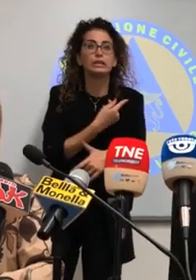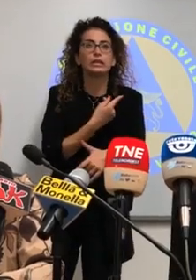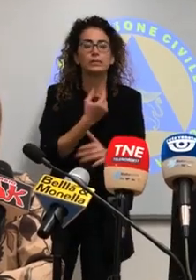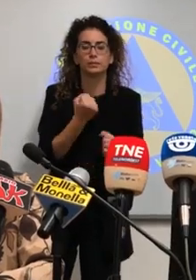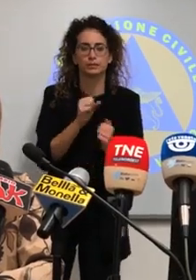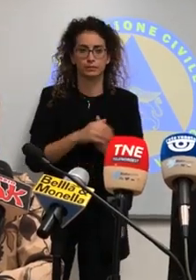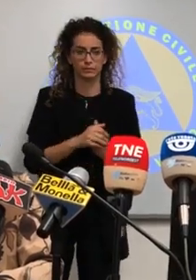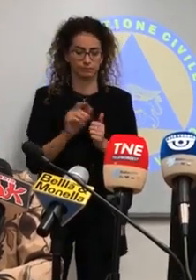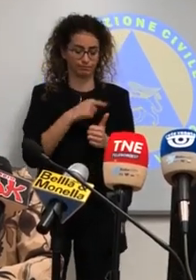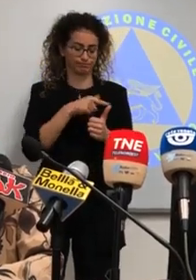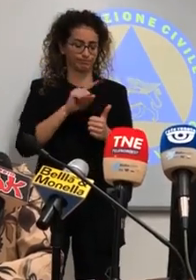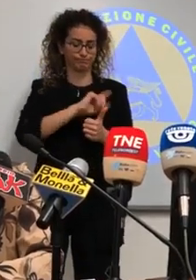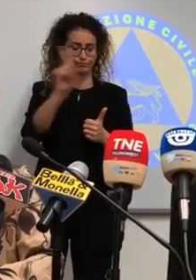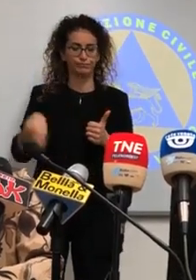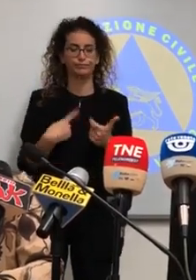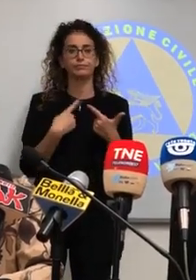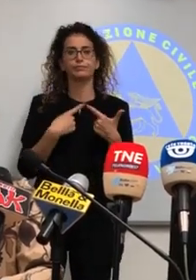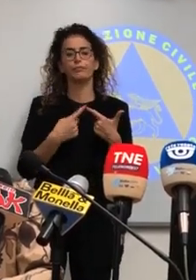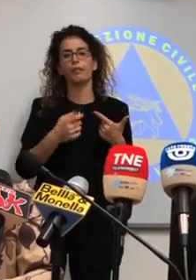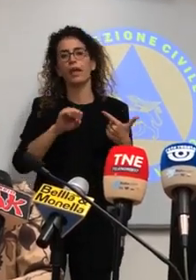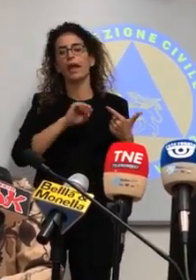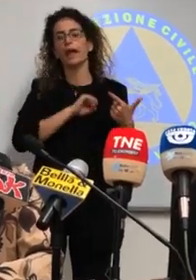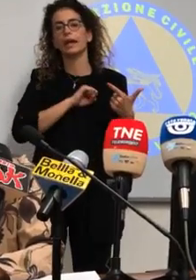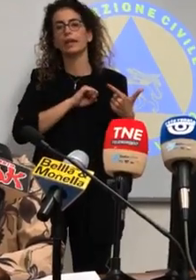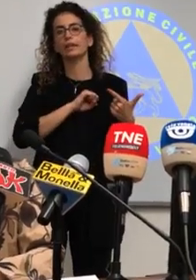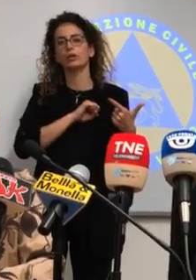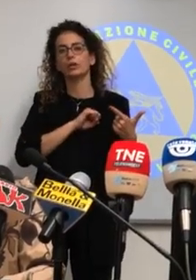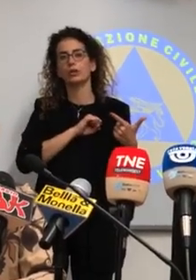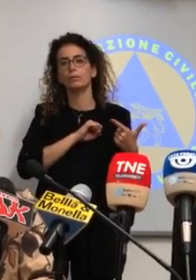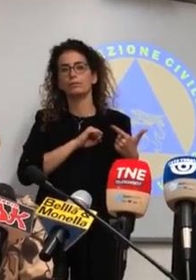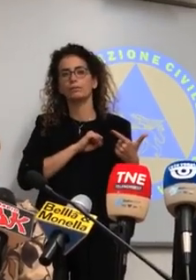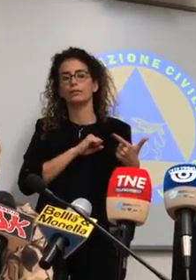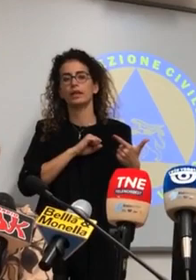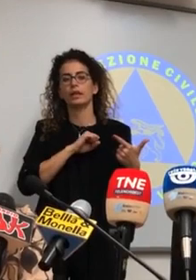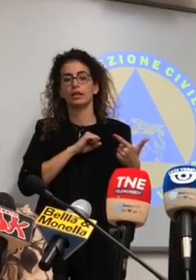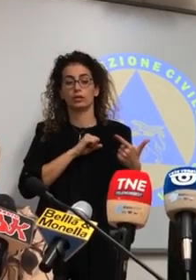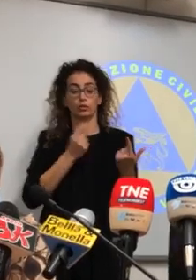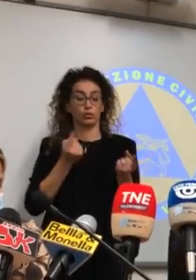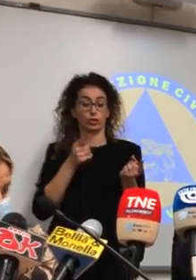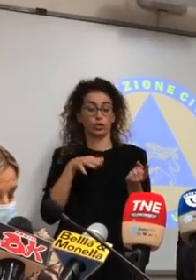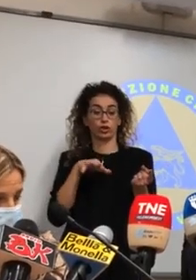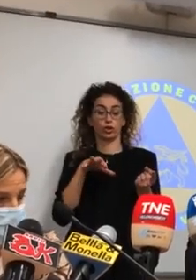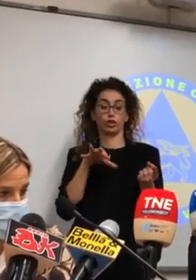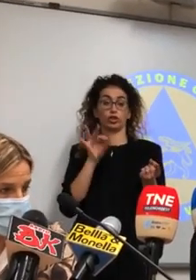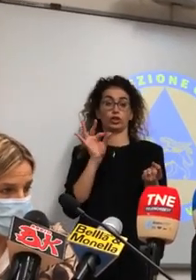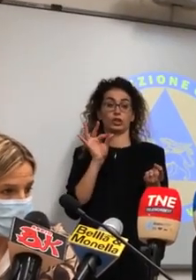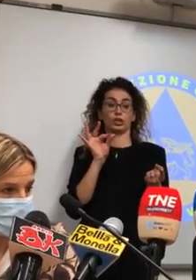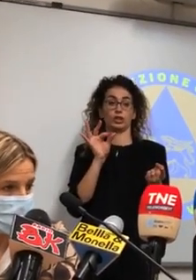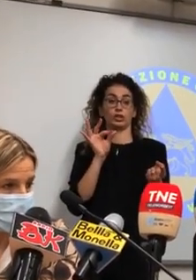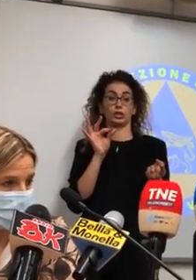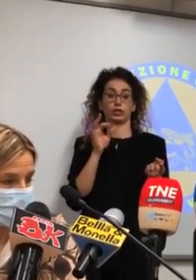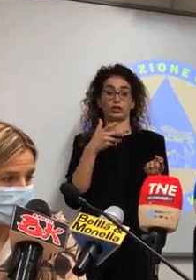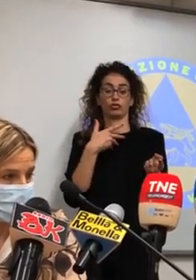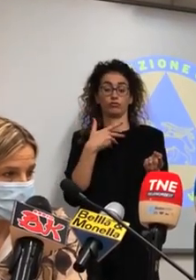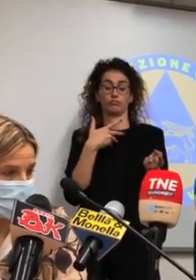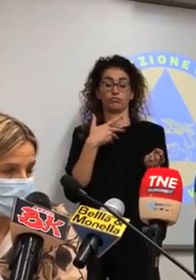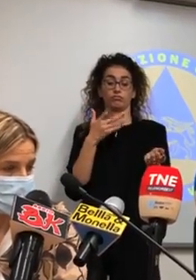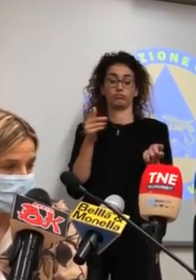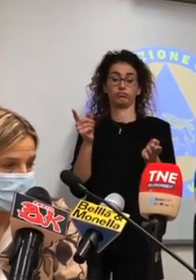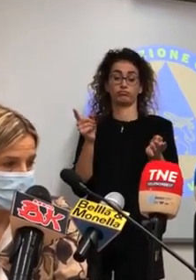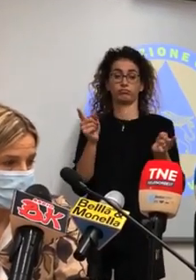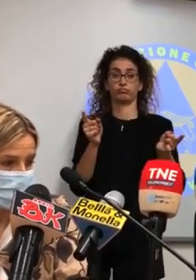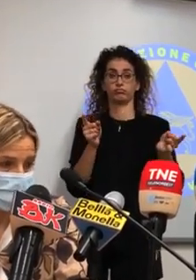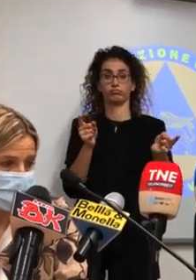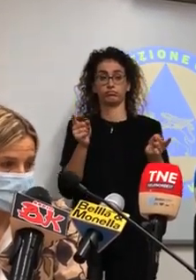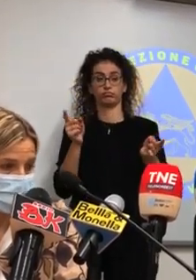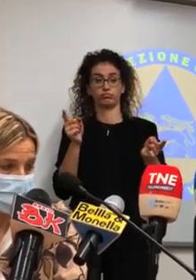secondo elemento, penso che la decisione necessariamente e ragionevolmente arriverà nell'ambito di, quella, di quell'arco temporale che va un